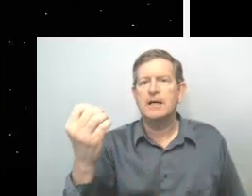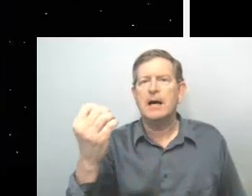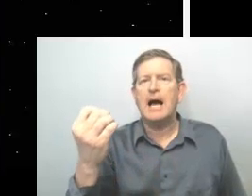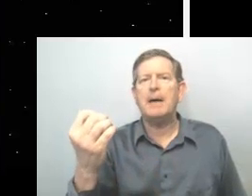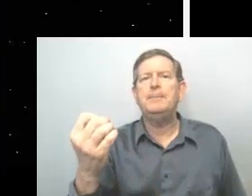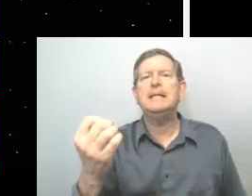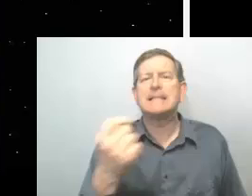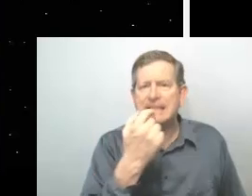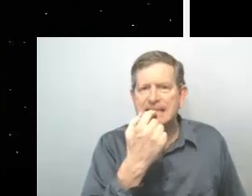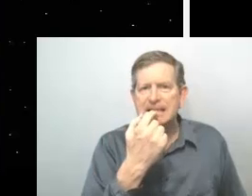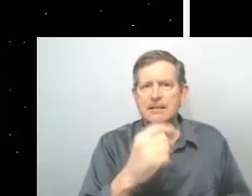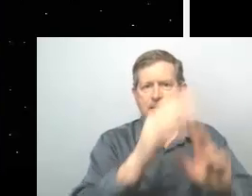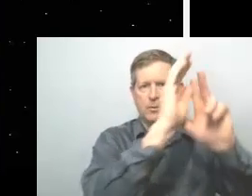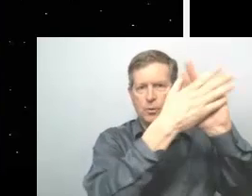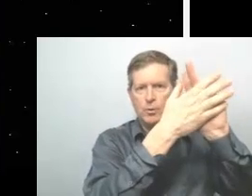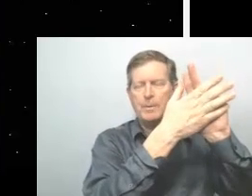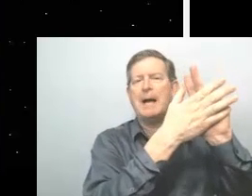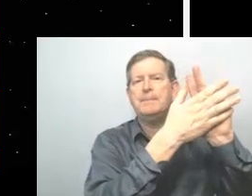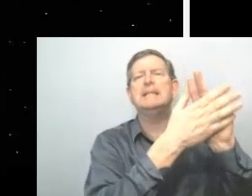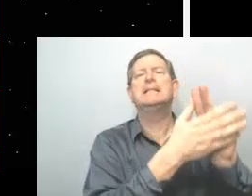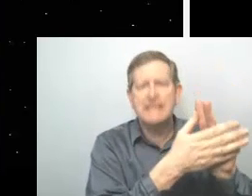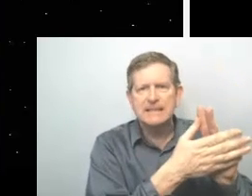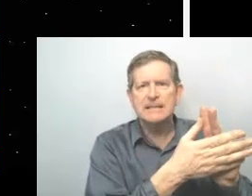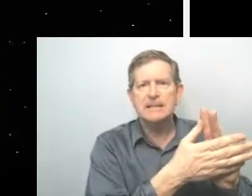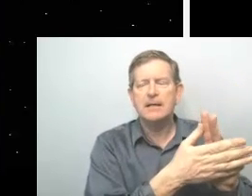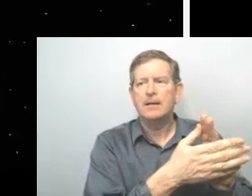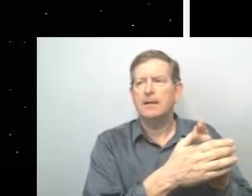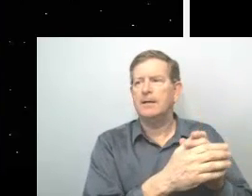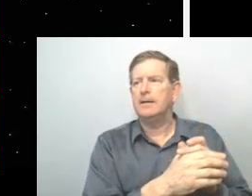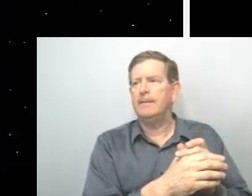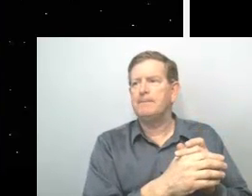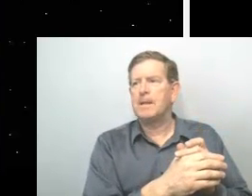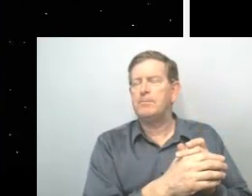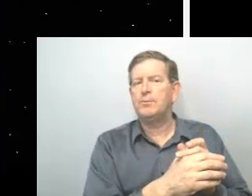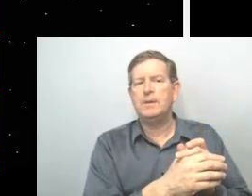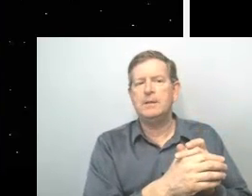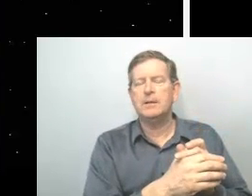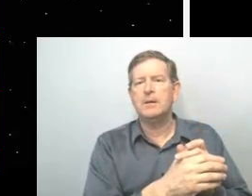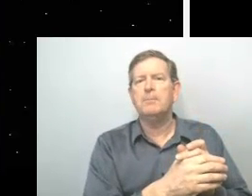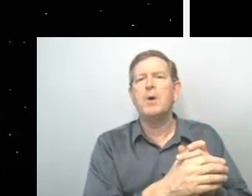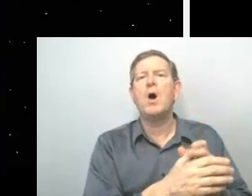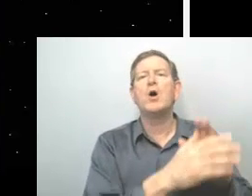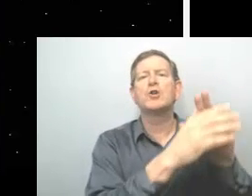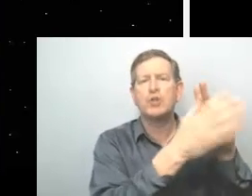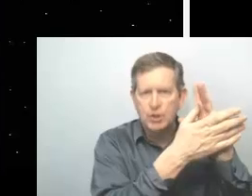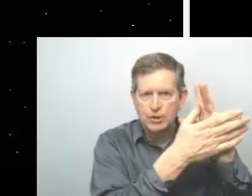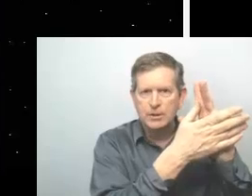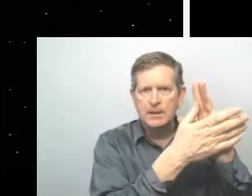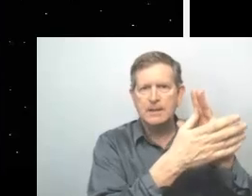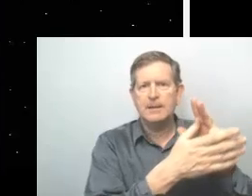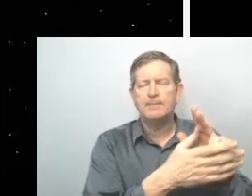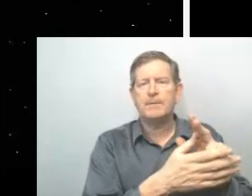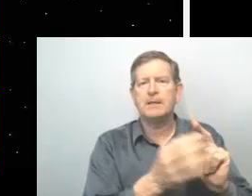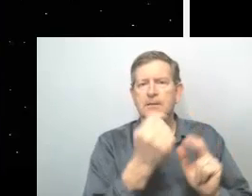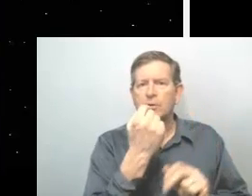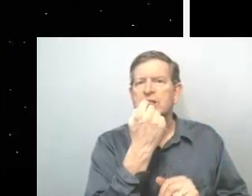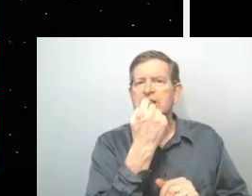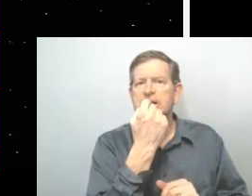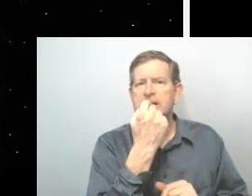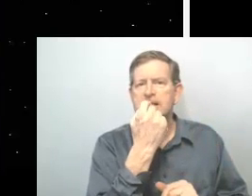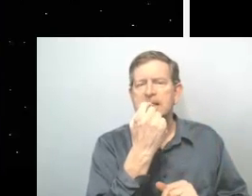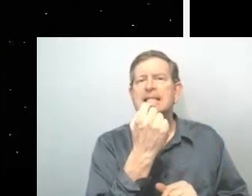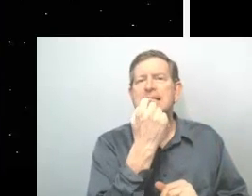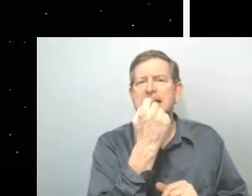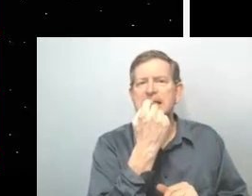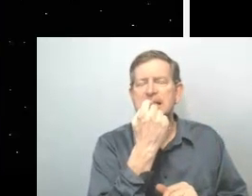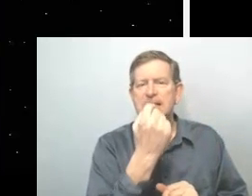Donc, habite. Quand on coupe, habite. Et puis, mange. Donc,